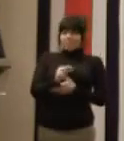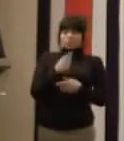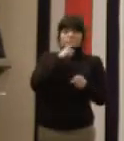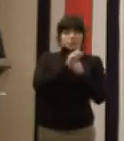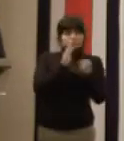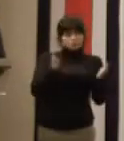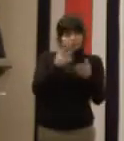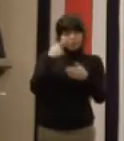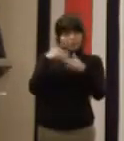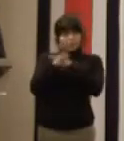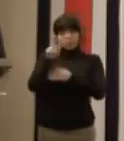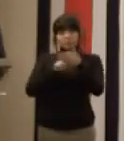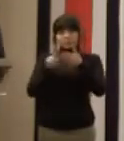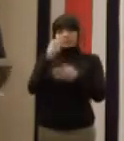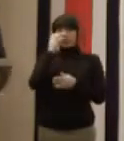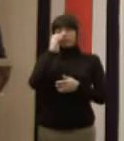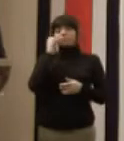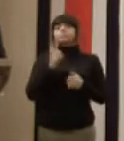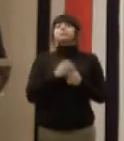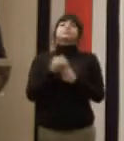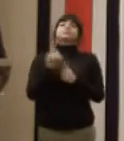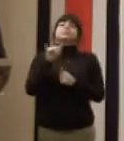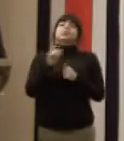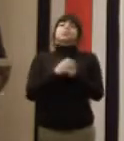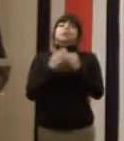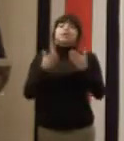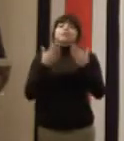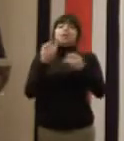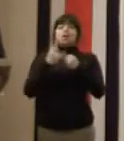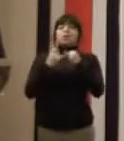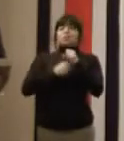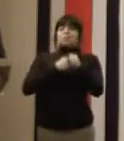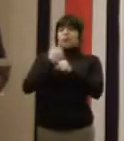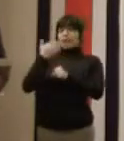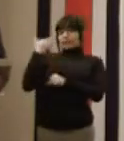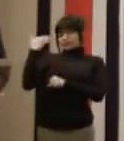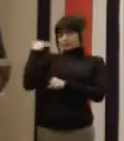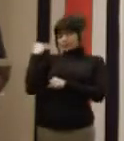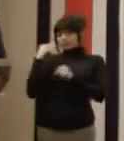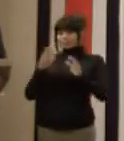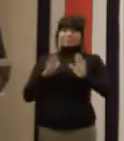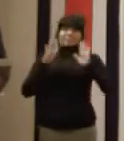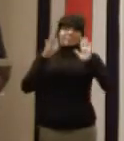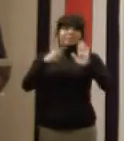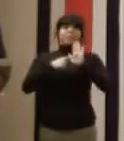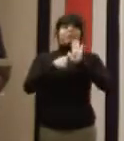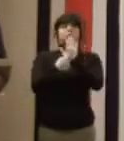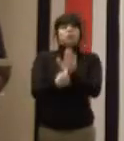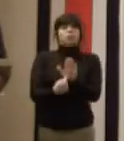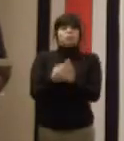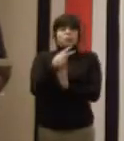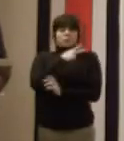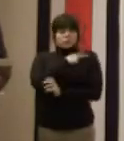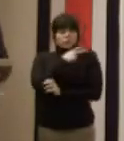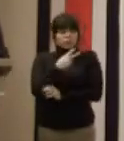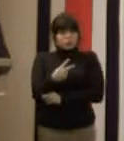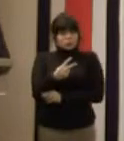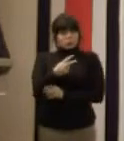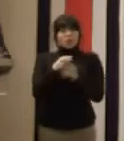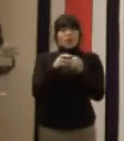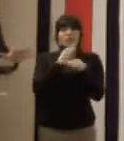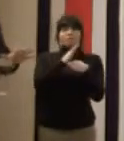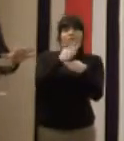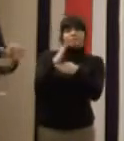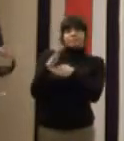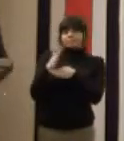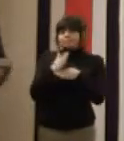los espacios universitarios. Se han dado en los últimos años extraordinarias muestras de voluntad